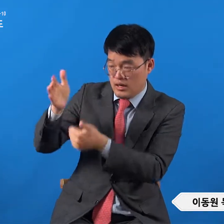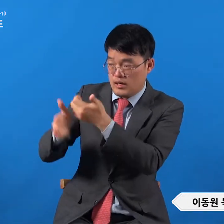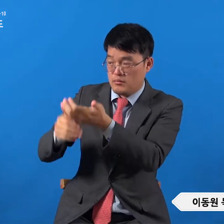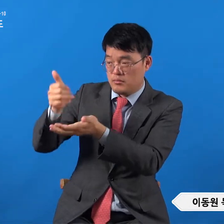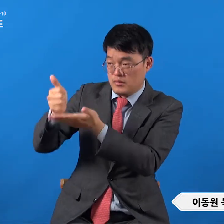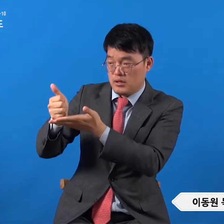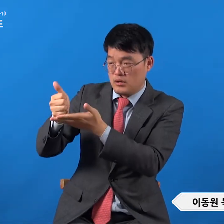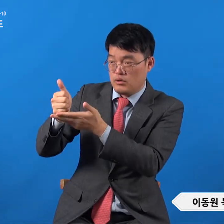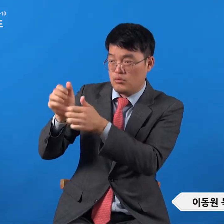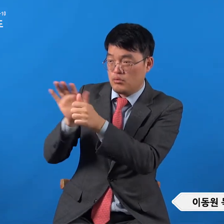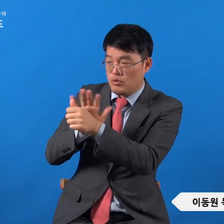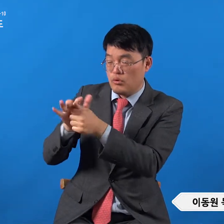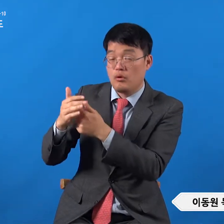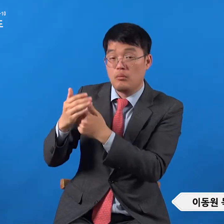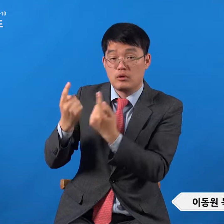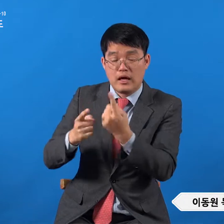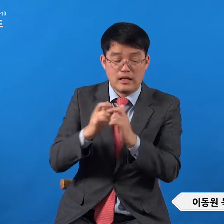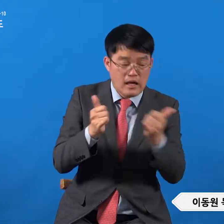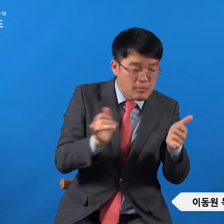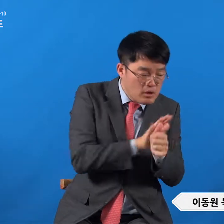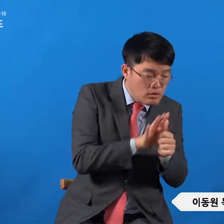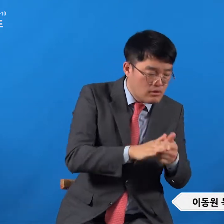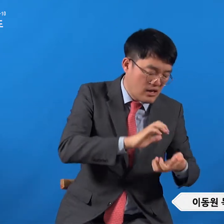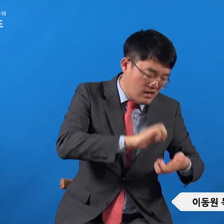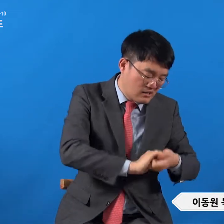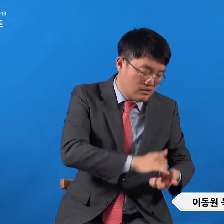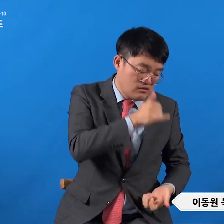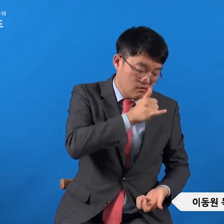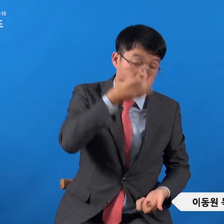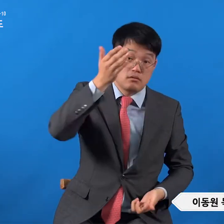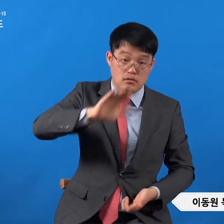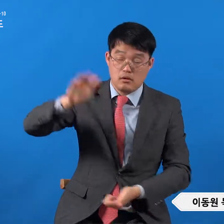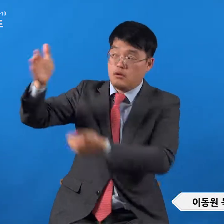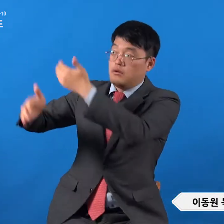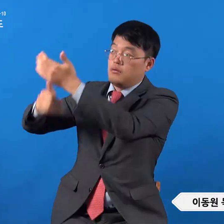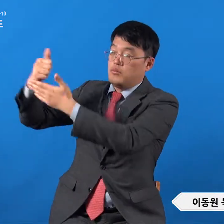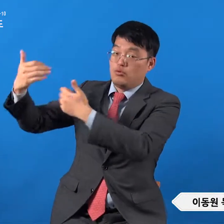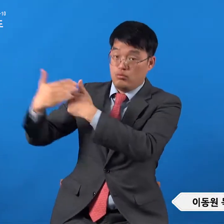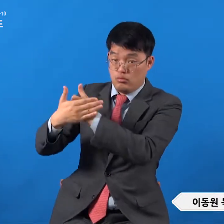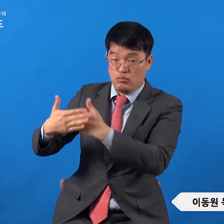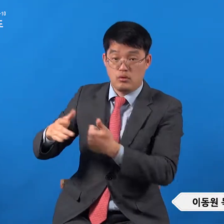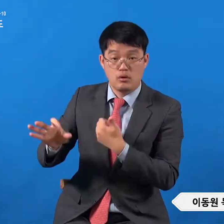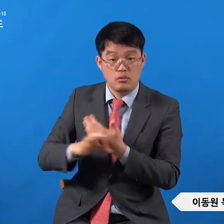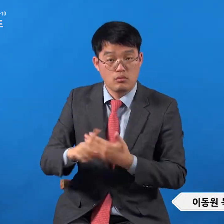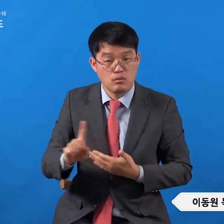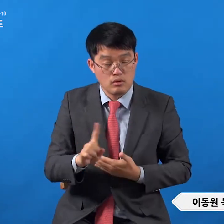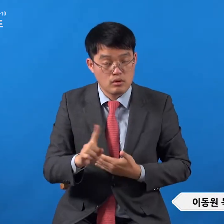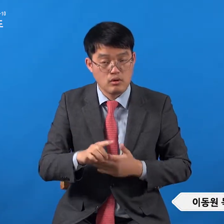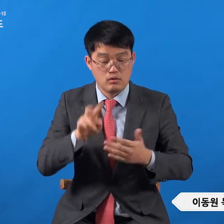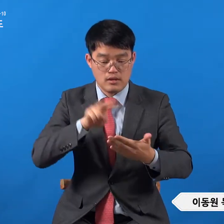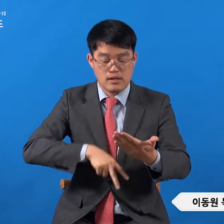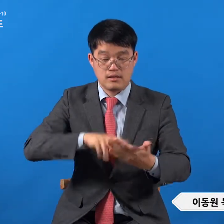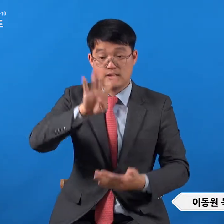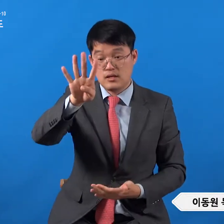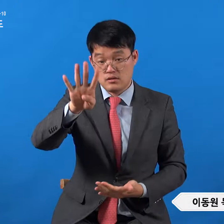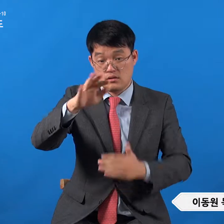위로에는 한계가 있을 수밖에 없어요. 하나님이 위로하시면 어떻게 될까요? 자, 본문 4절의